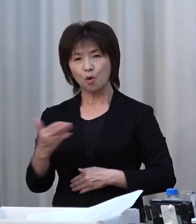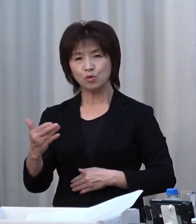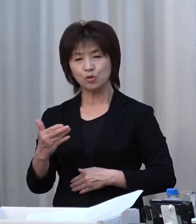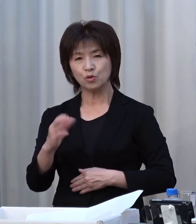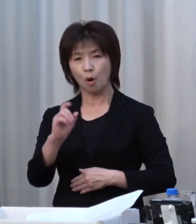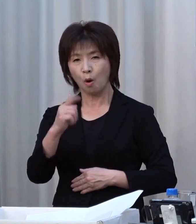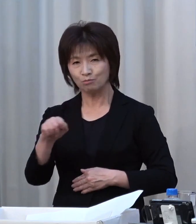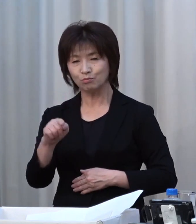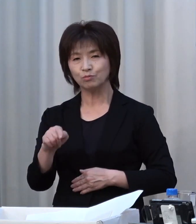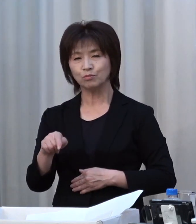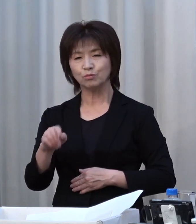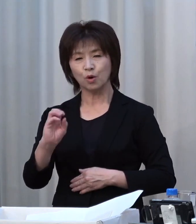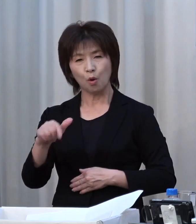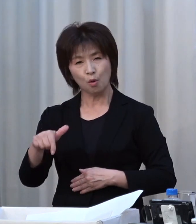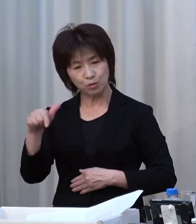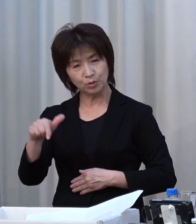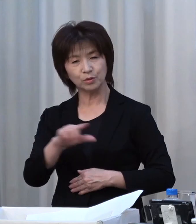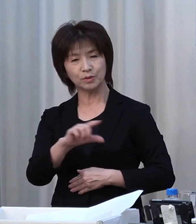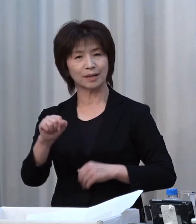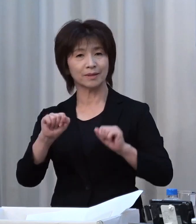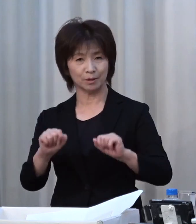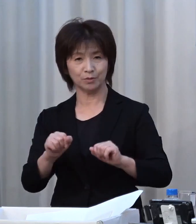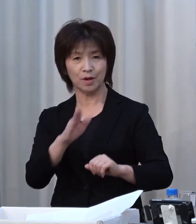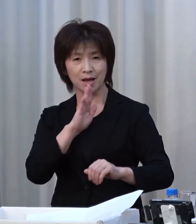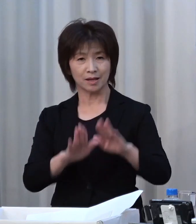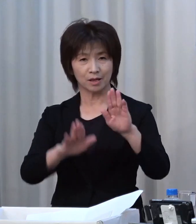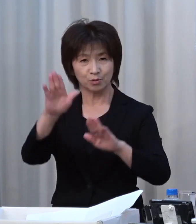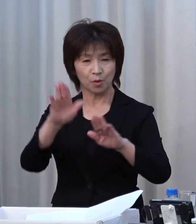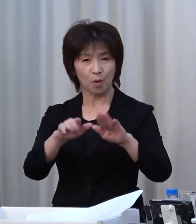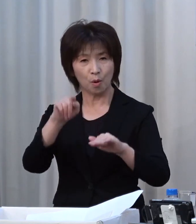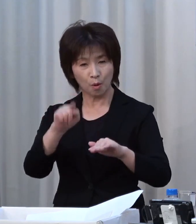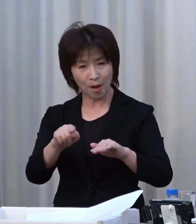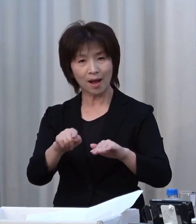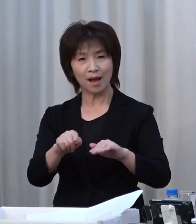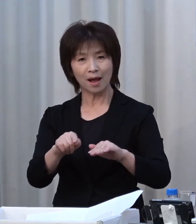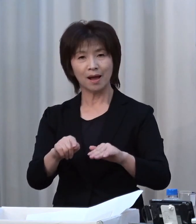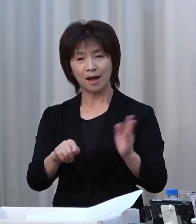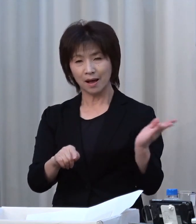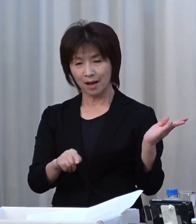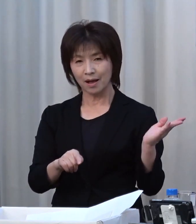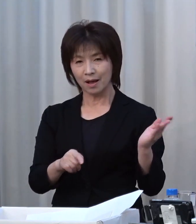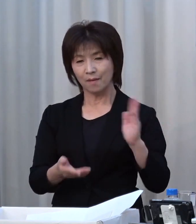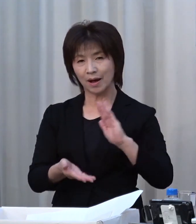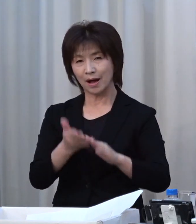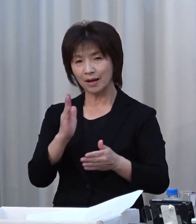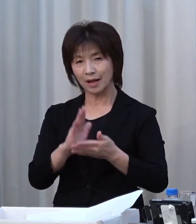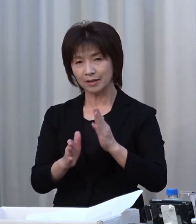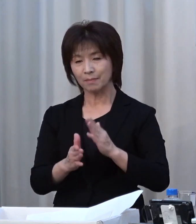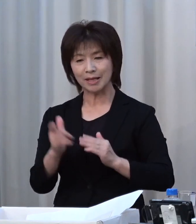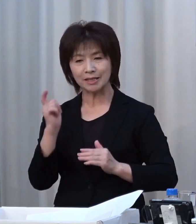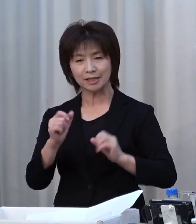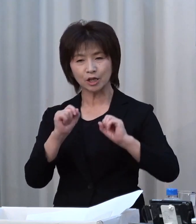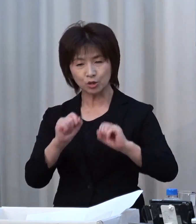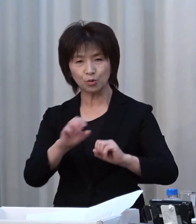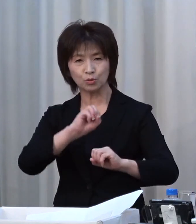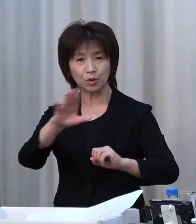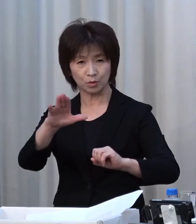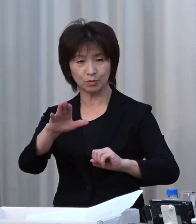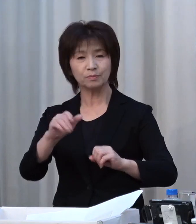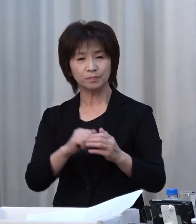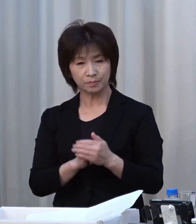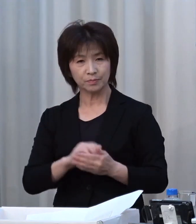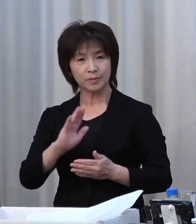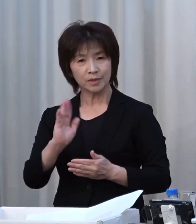、特にそれで現状は特に、知事の方は改めてそういうことがないかしっかりしろという指示はされたということなんですけ